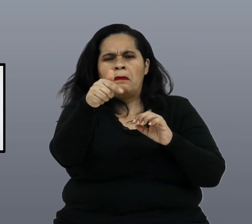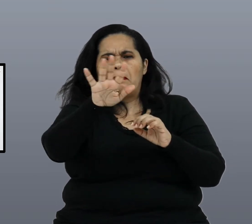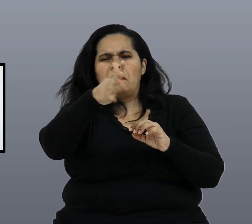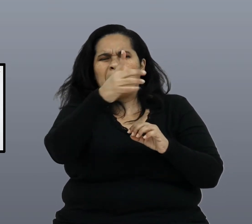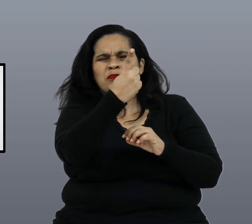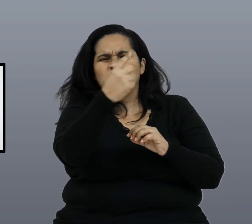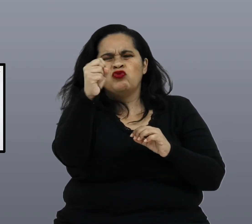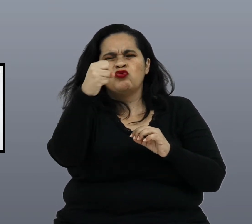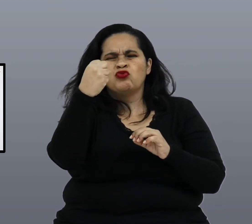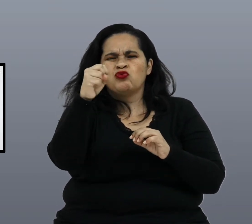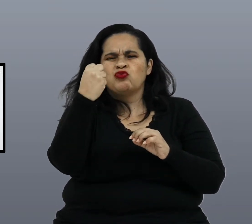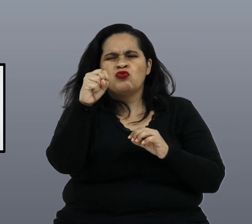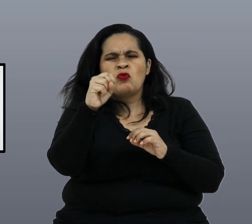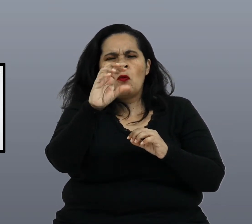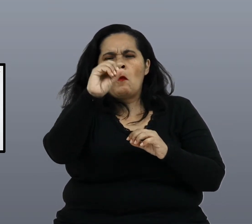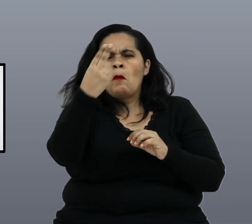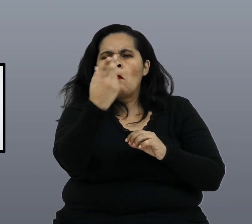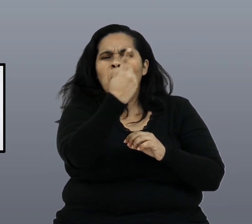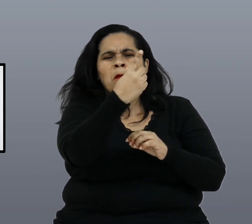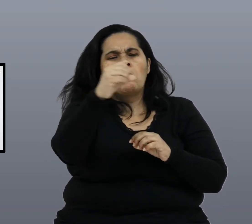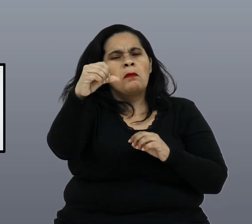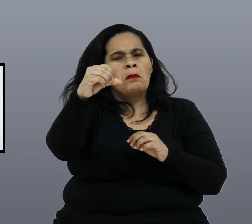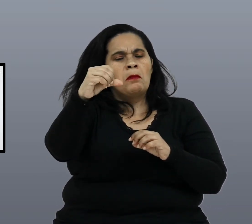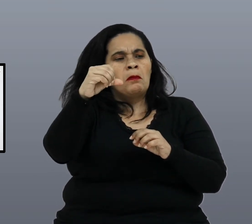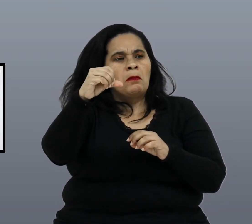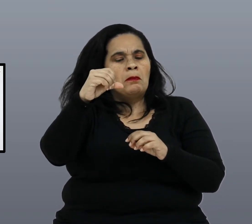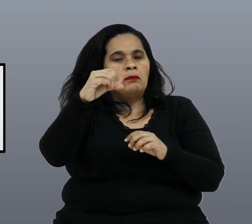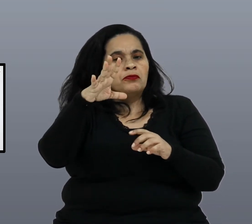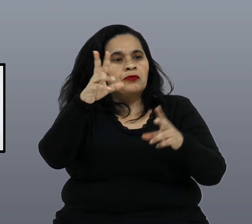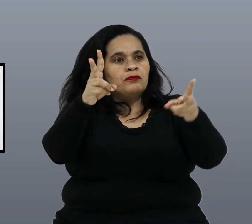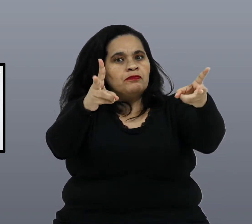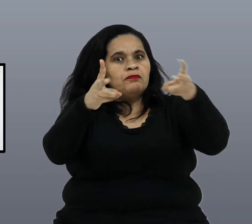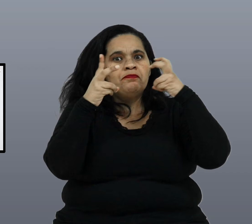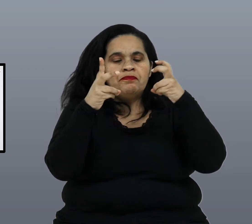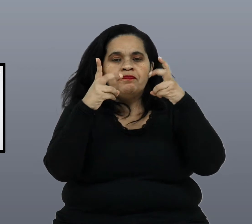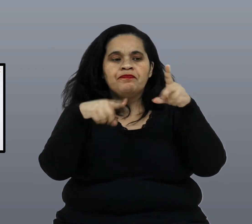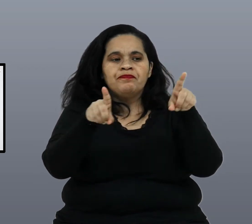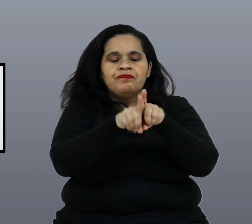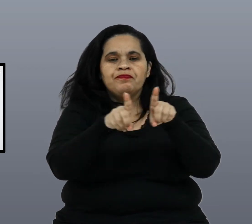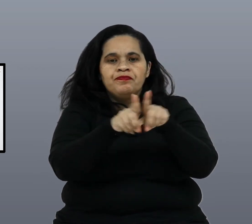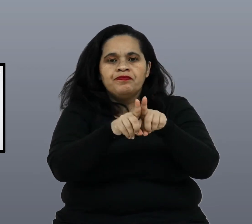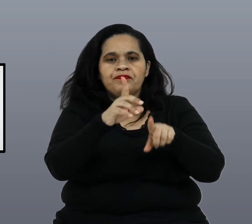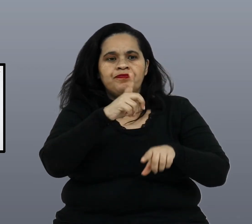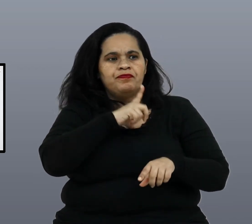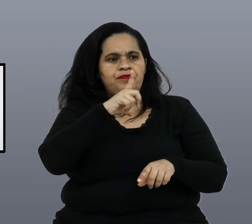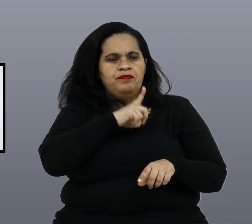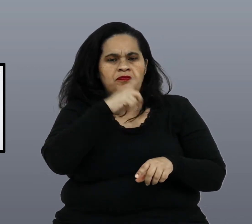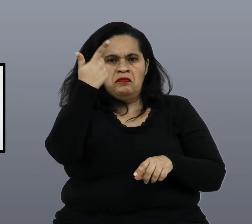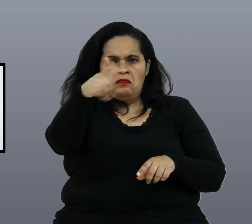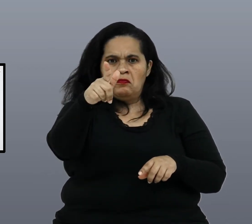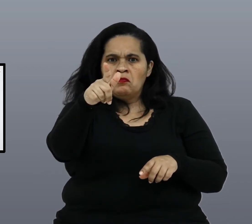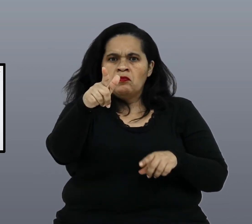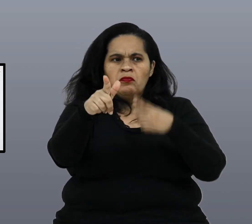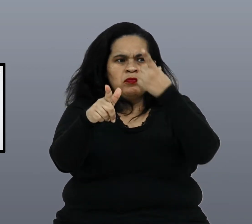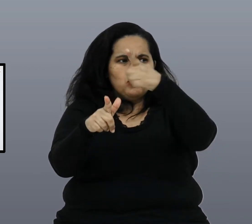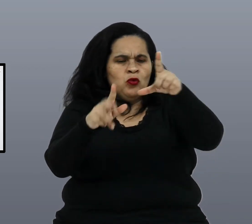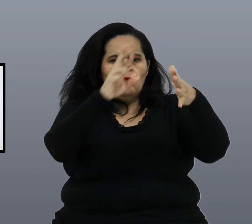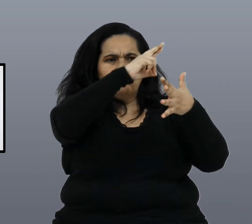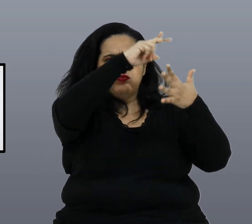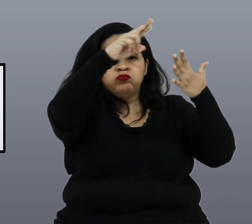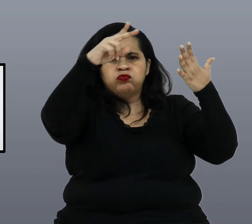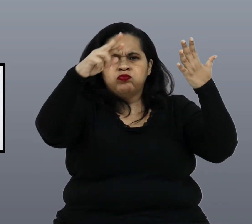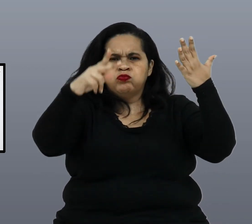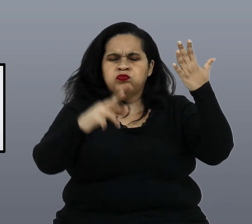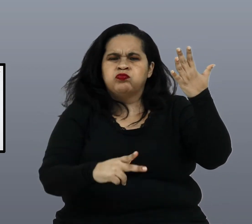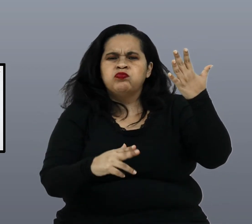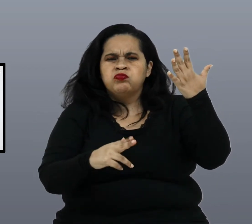o próprio século XIX, né? Você vai encontrar os czares, você vai encontrar os Reiches, você vai falar de Hitler, você vai